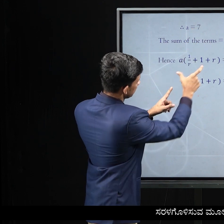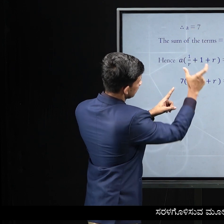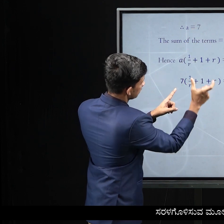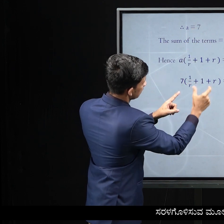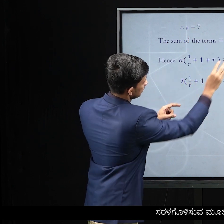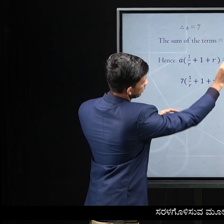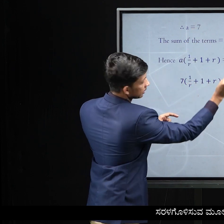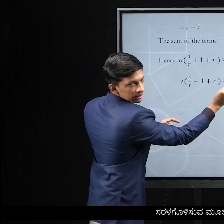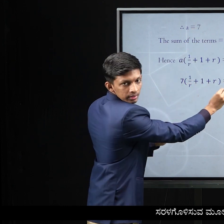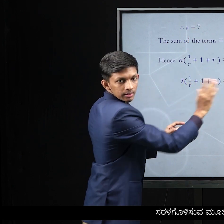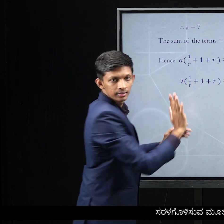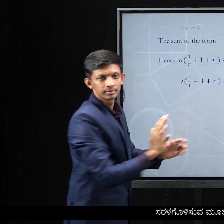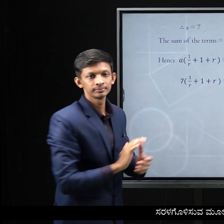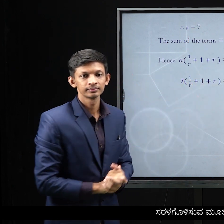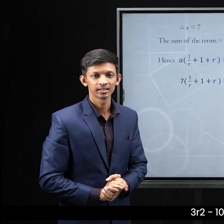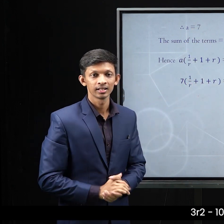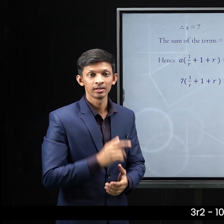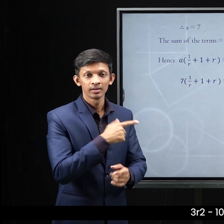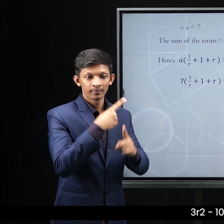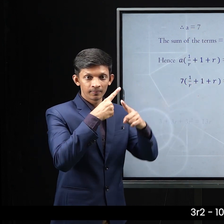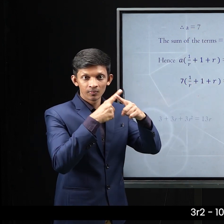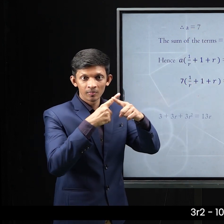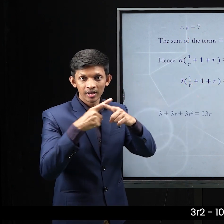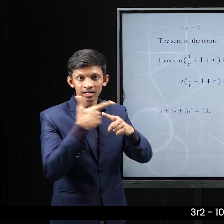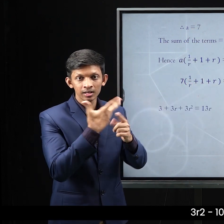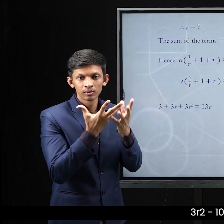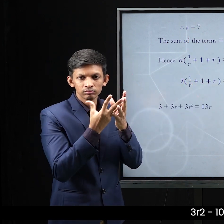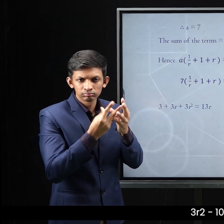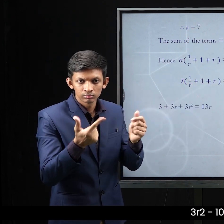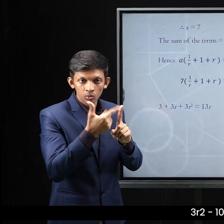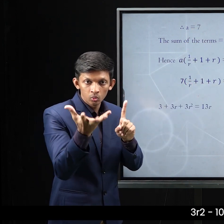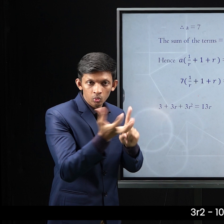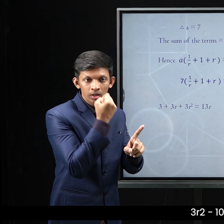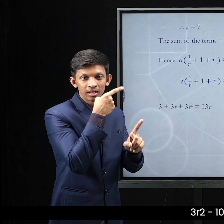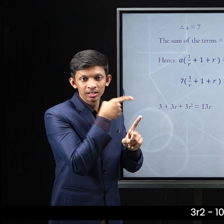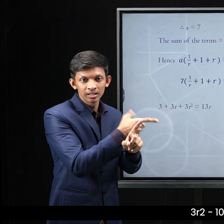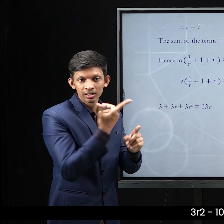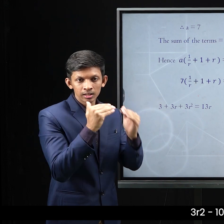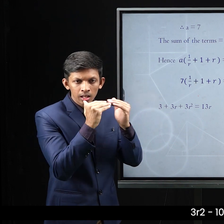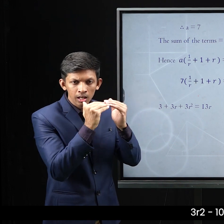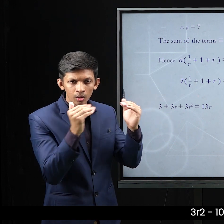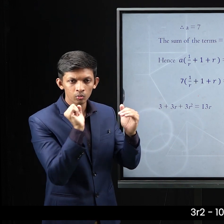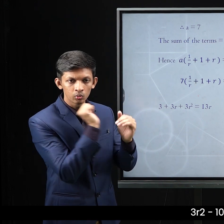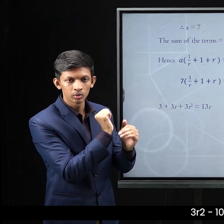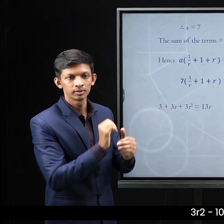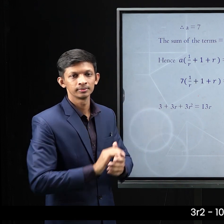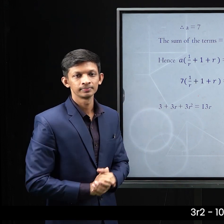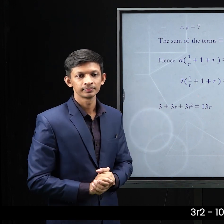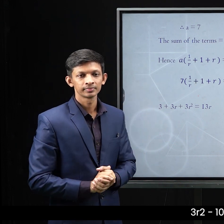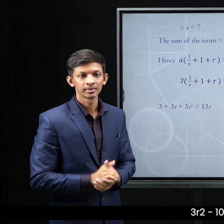ಸರಳಗೊಳಿಸುವ ಮೂಲಕ ನಾವು ಪಡೆಯುತ್ತೇವೆ 3r ಸ್ಕ್ವೇರ್ ಮೈನಸ್ 10r ಪ್ಲಸ್ 3 ಇಸ್ಕ್ವಲ್ ಟು